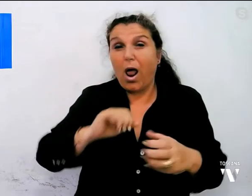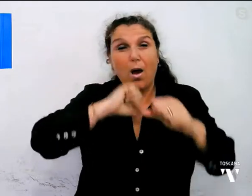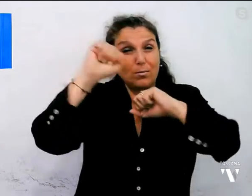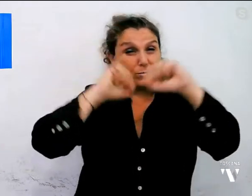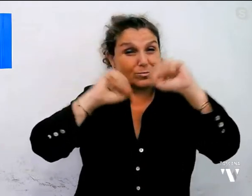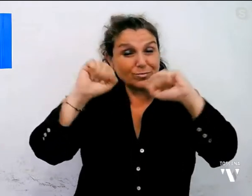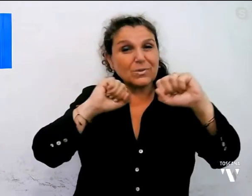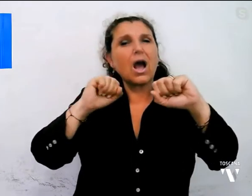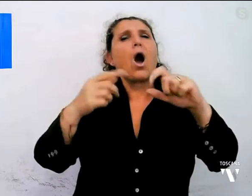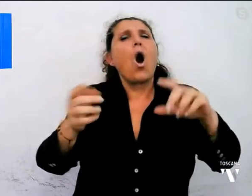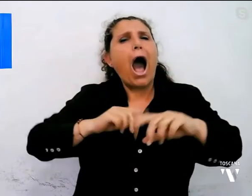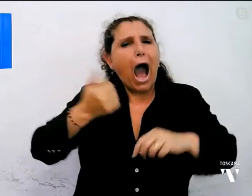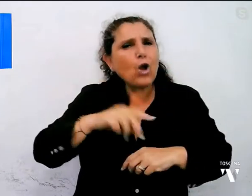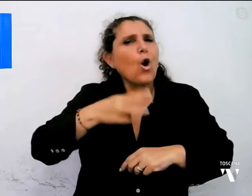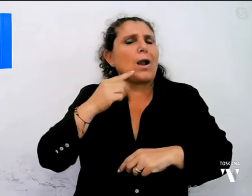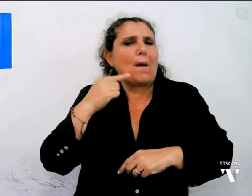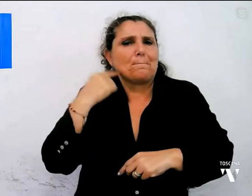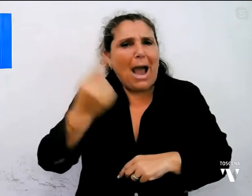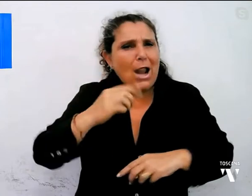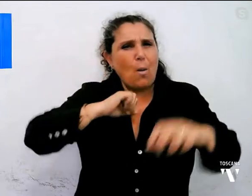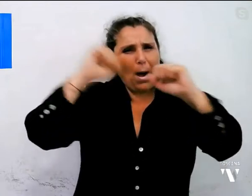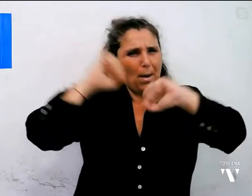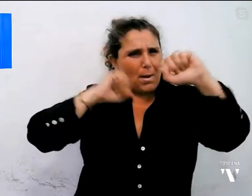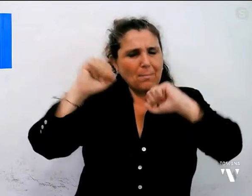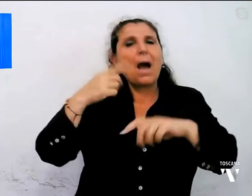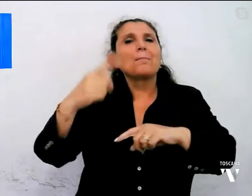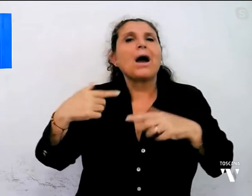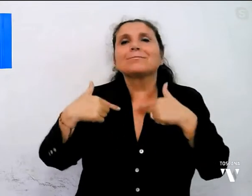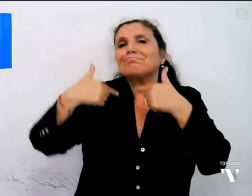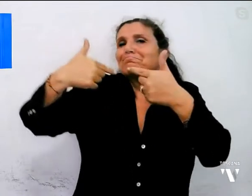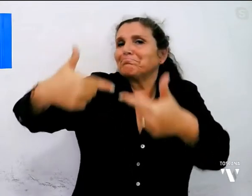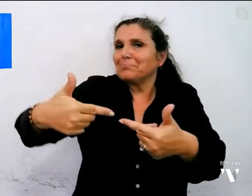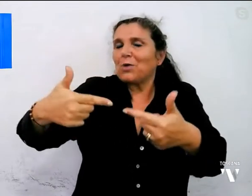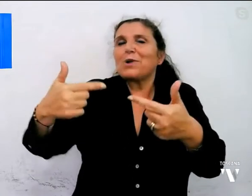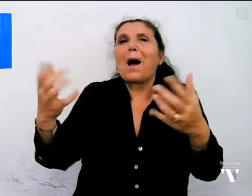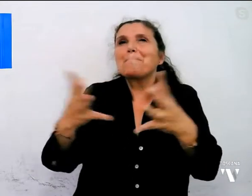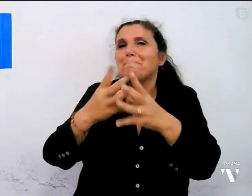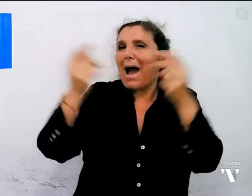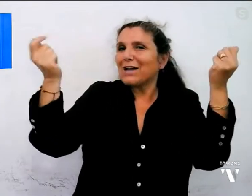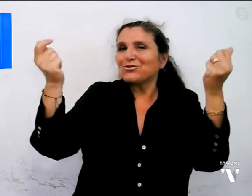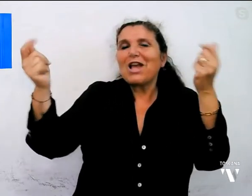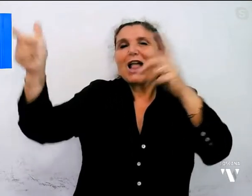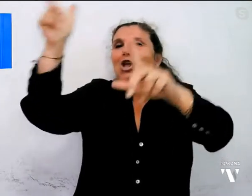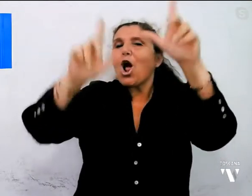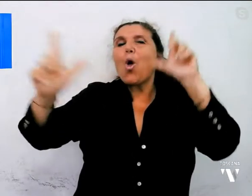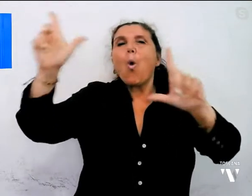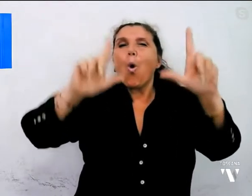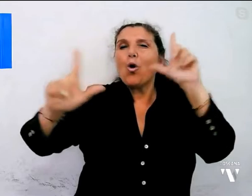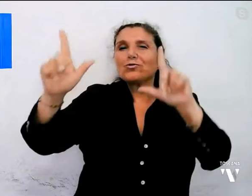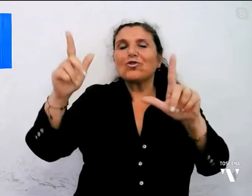potenziato rispetto agli scorsi anni per offrire una magia di luce grazie a coreografie